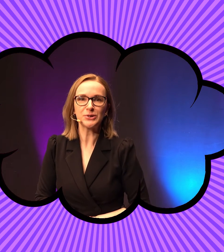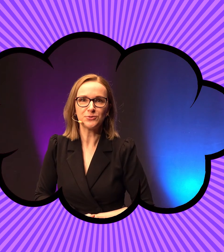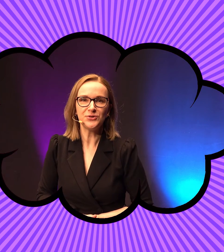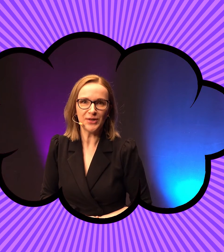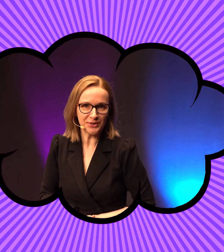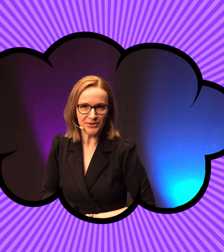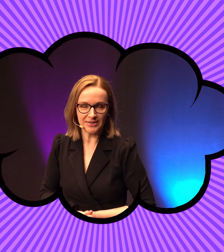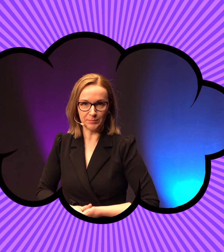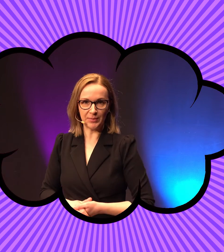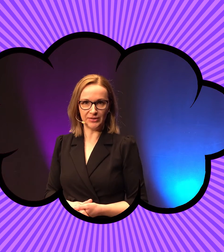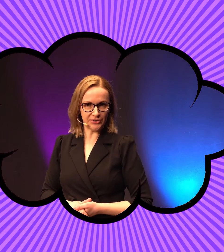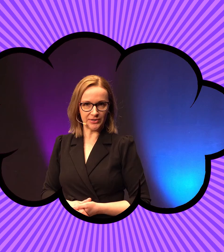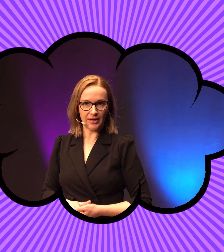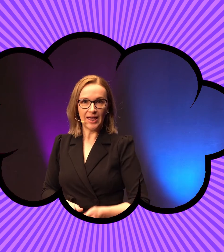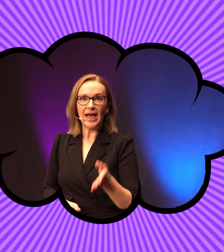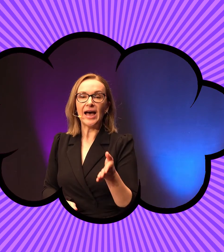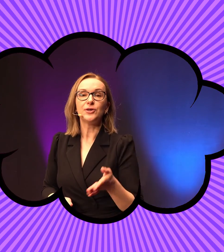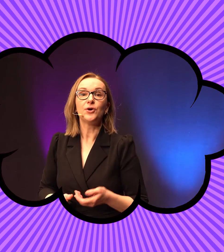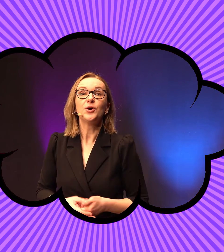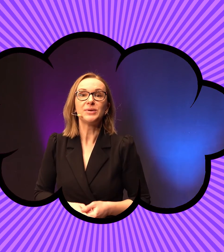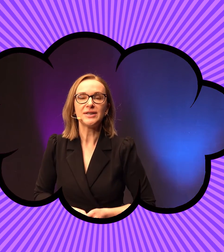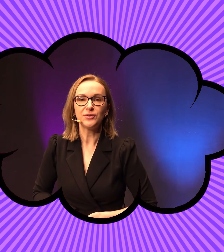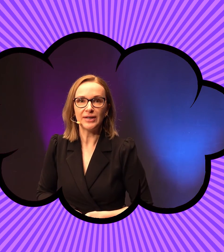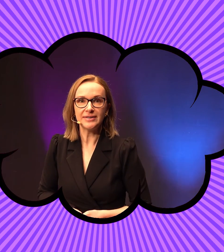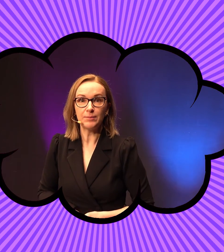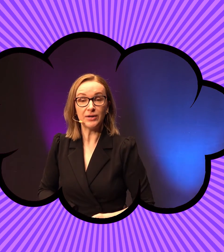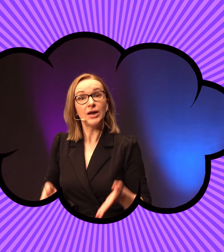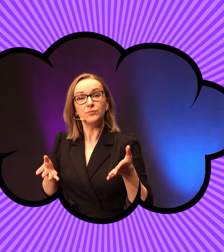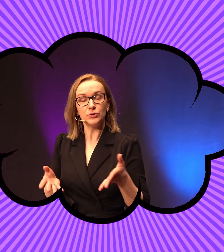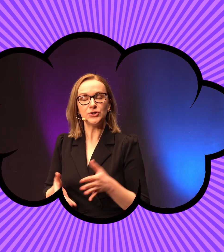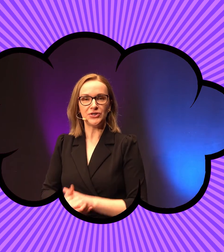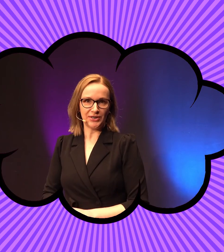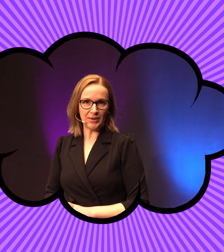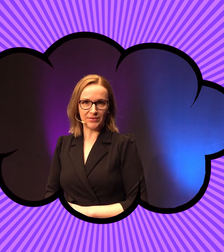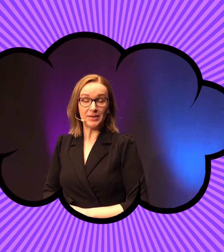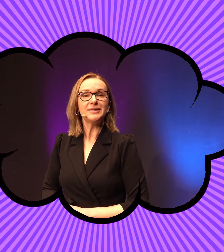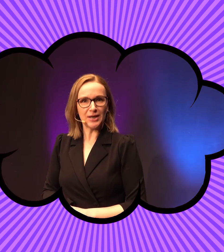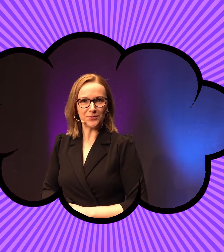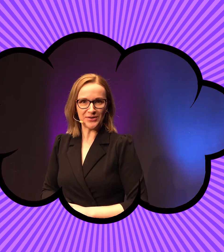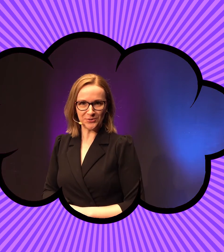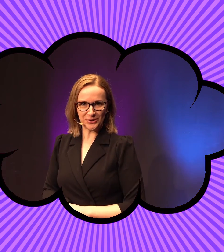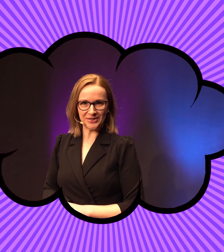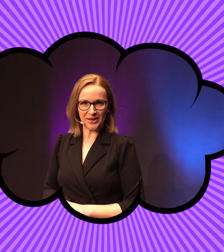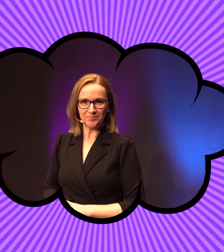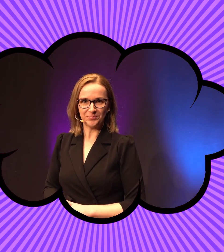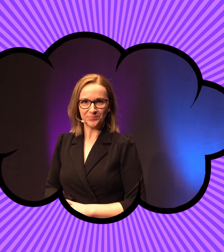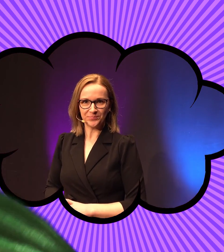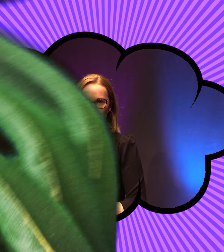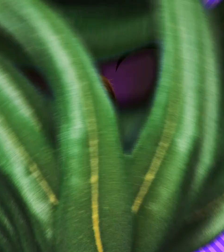prostu świetnie się z nami bawiliście, a do prezentowanych zabaw włączycie niebawem całą waszą rodzinę.